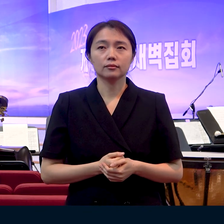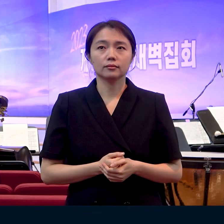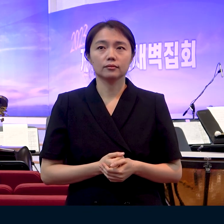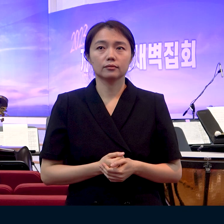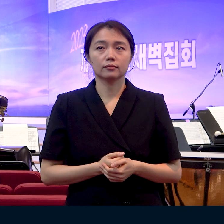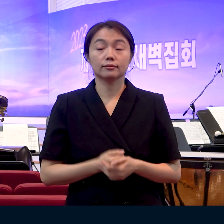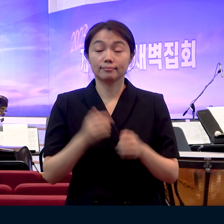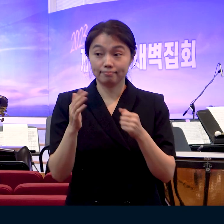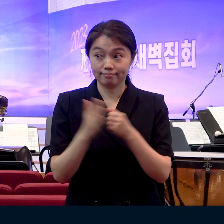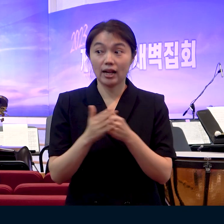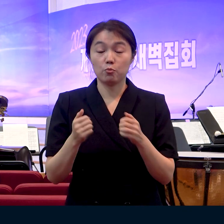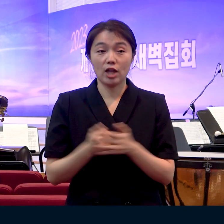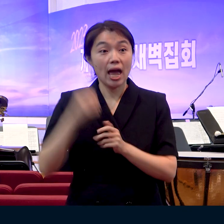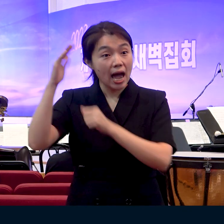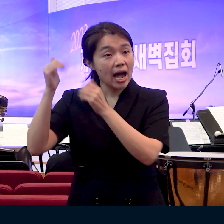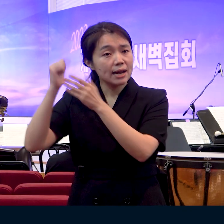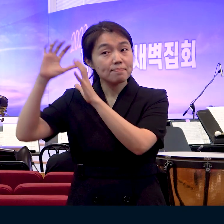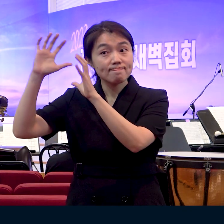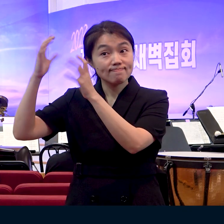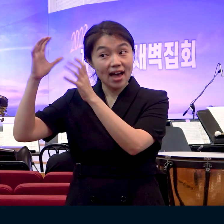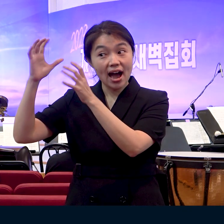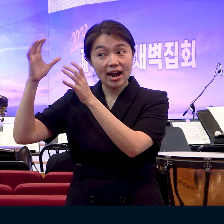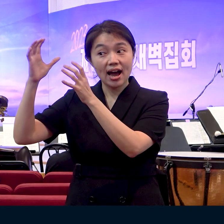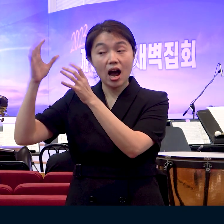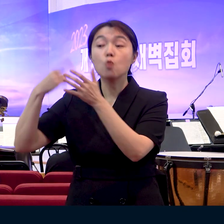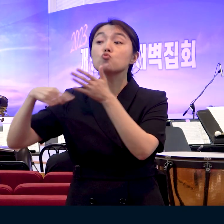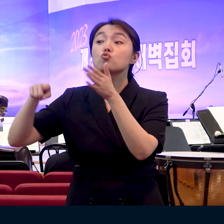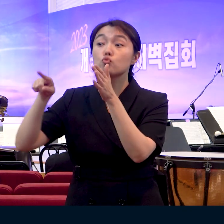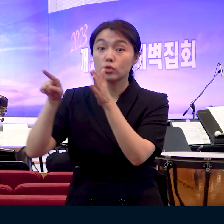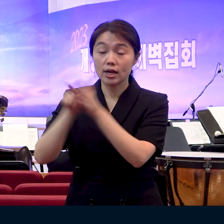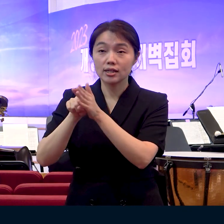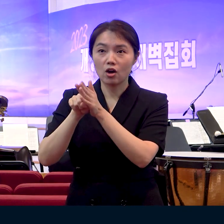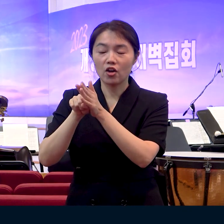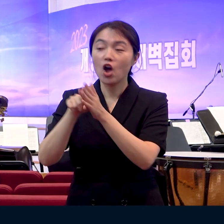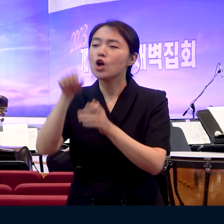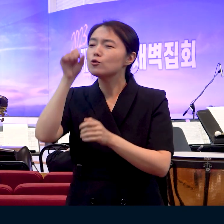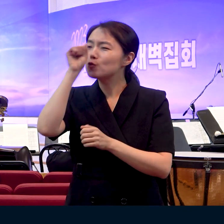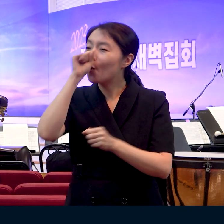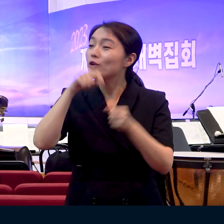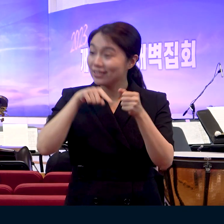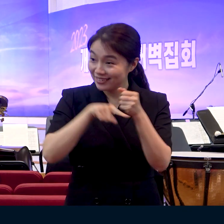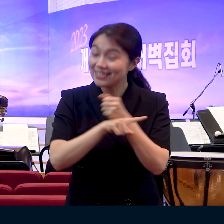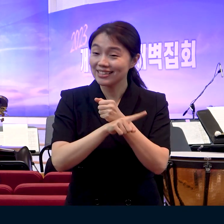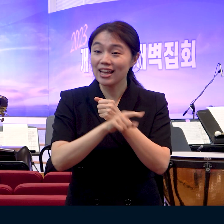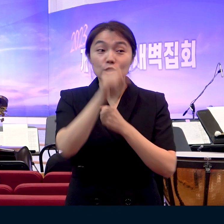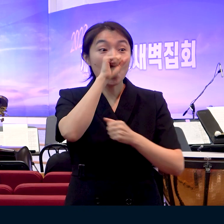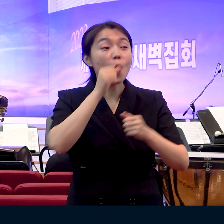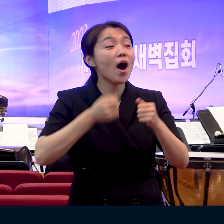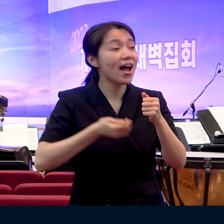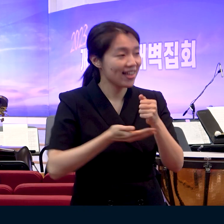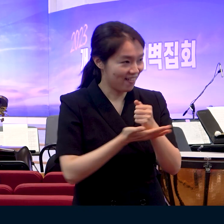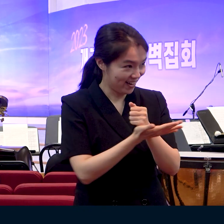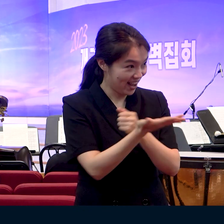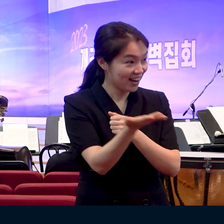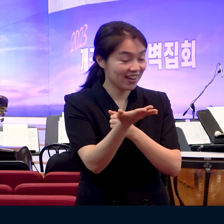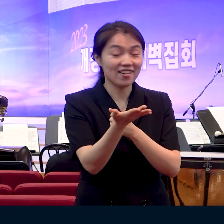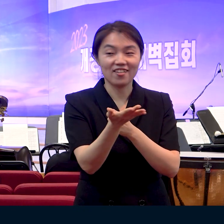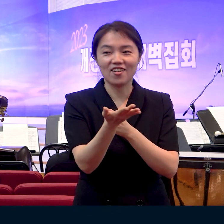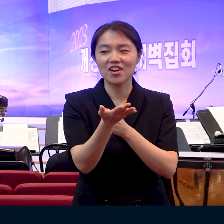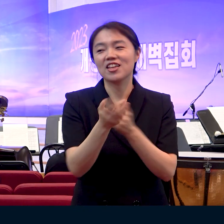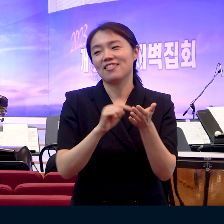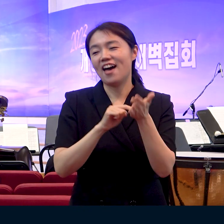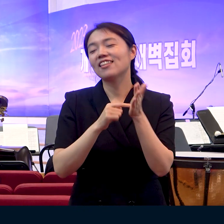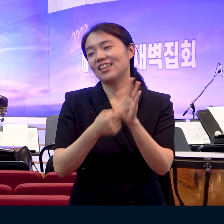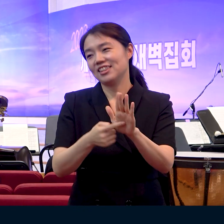자, 그렇기 때문에 하나님의 나라를 이루는 좋은 의미에서 누룩 이야기는요, 바로 선한 영향력을